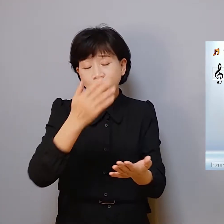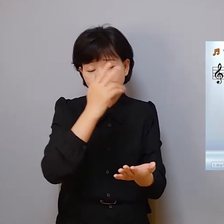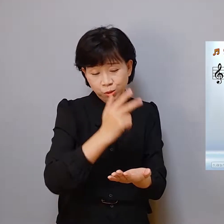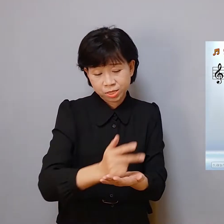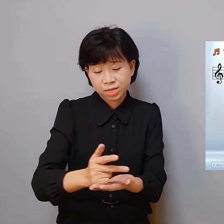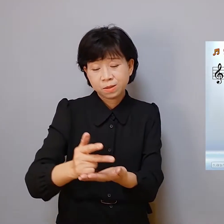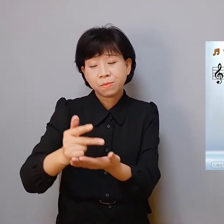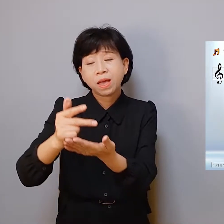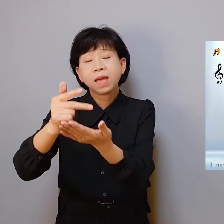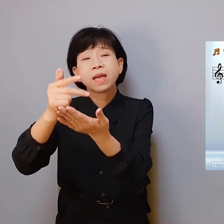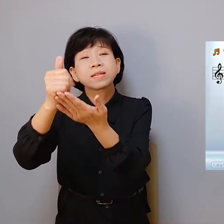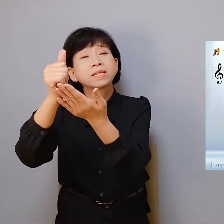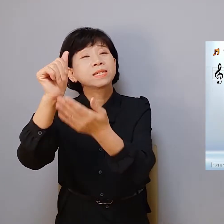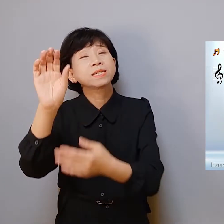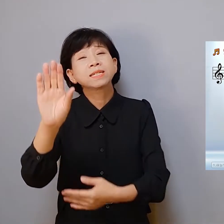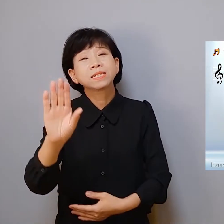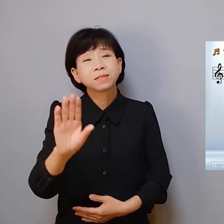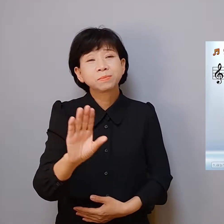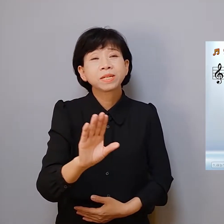받으소서